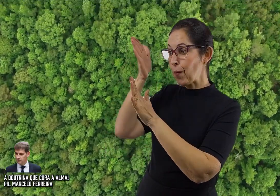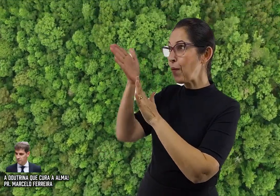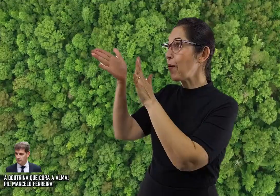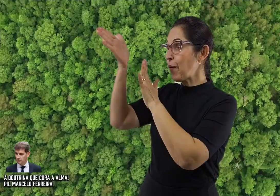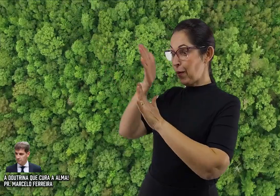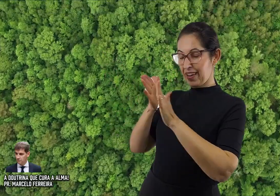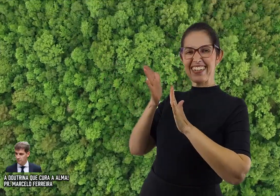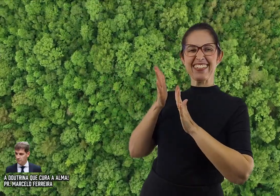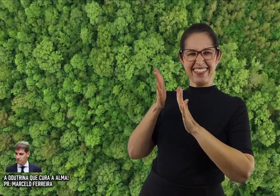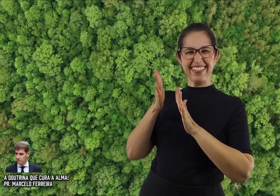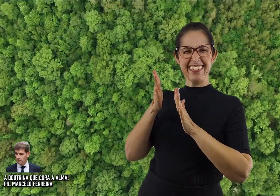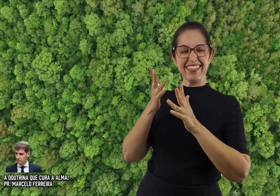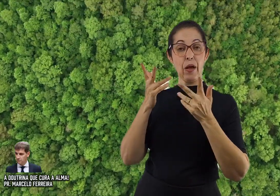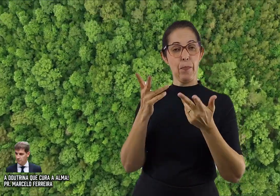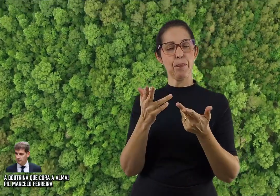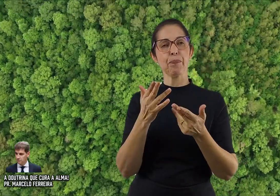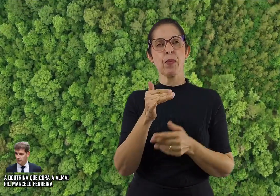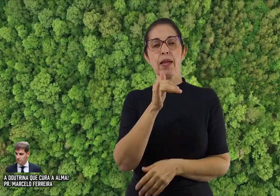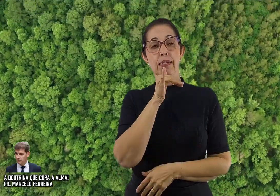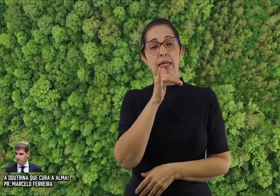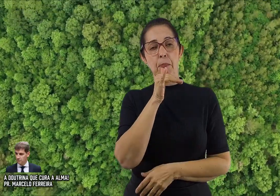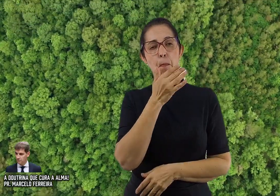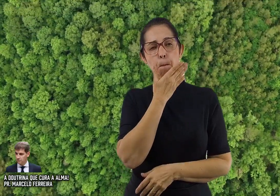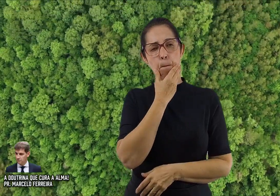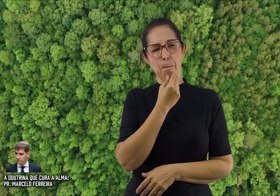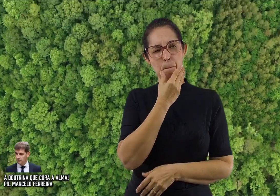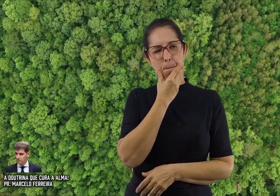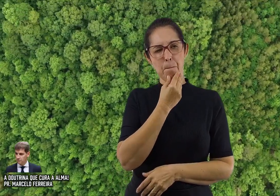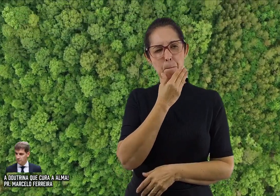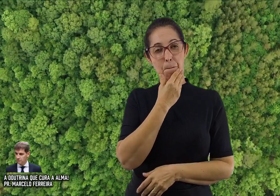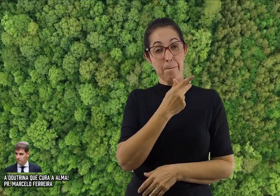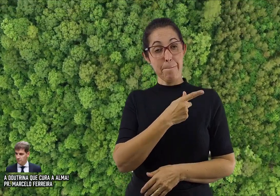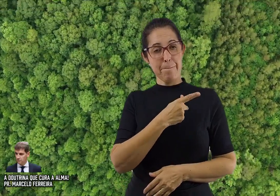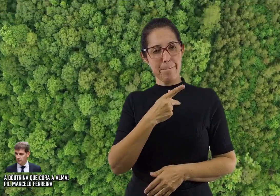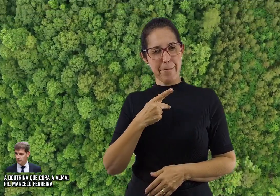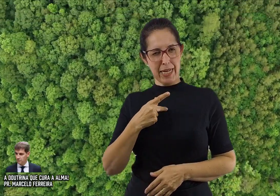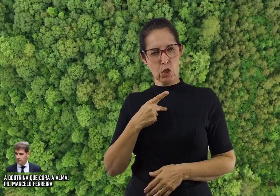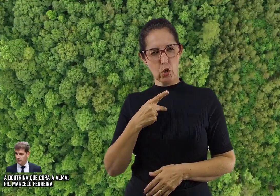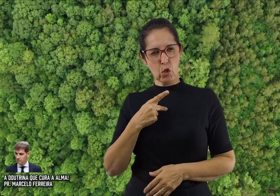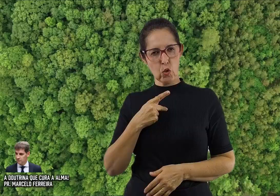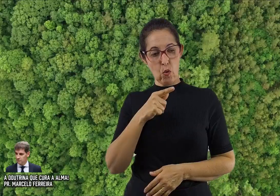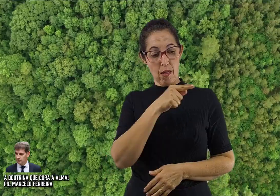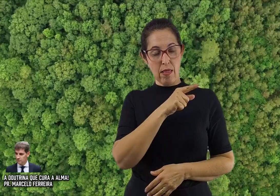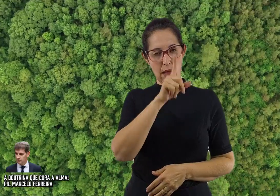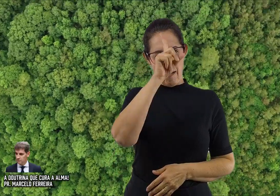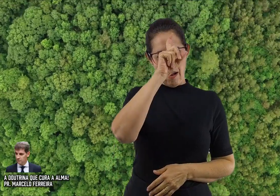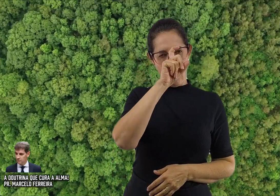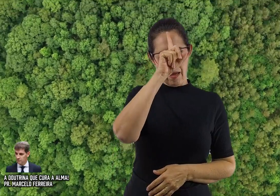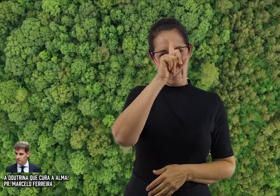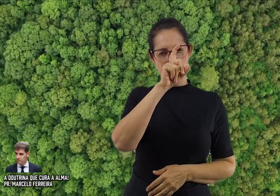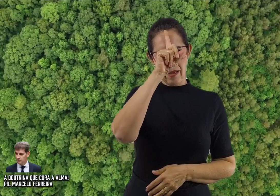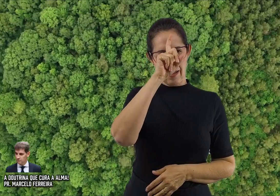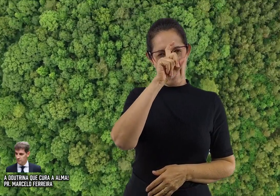passado. Pastor Jairo, quando ele esteve em São Paulo, internado, na semana que ele fez a